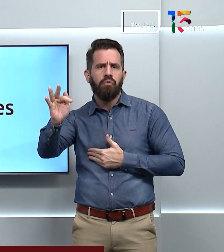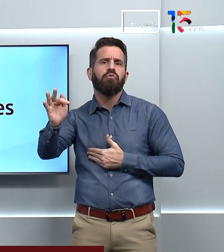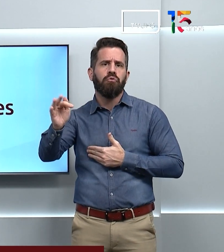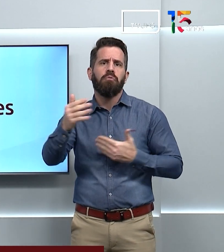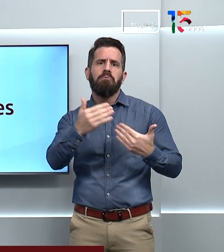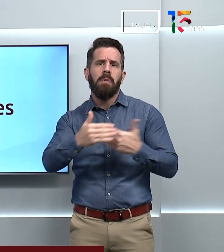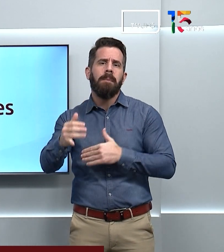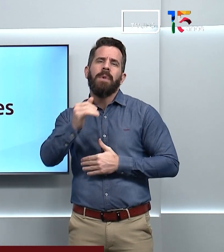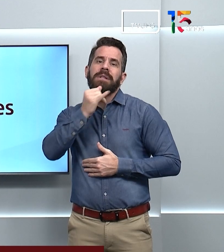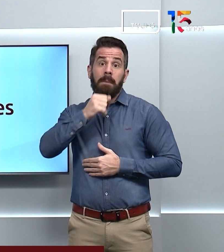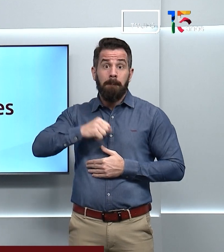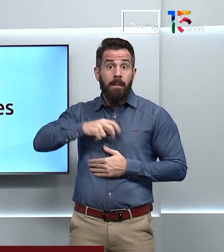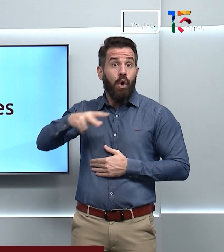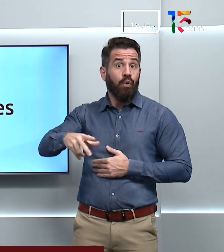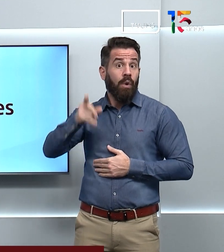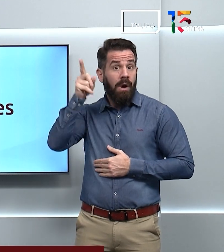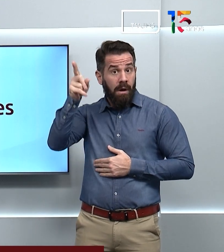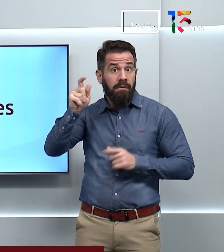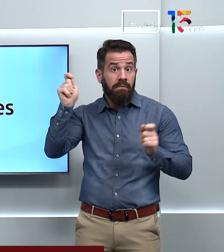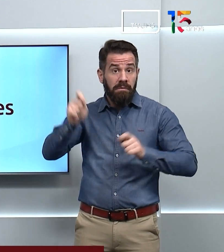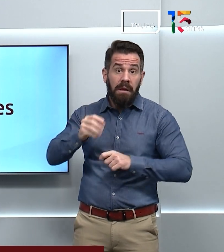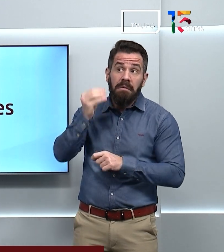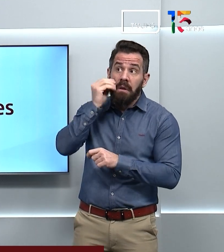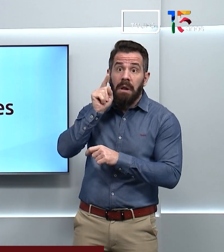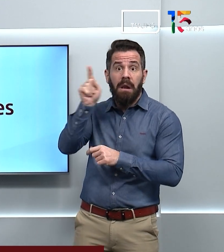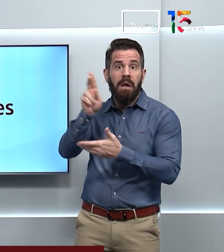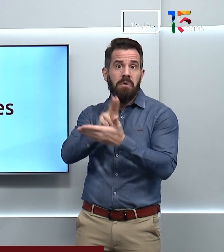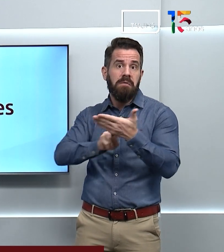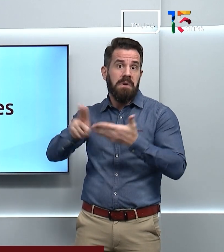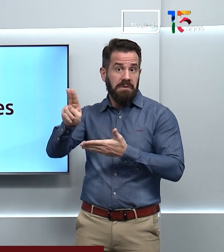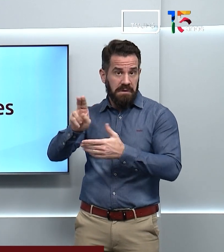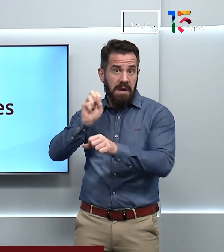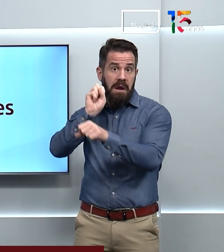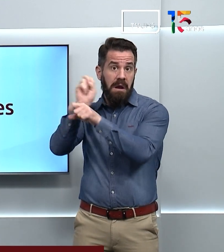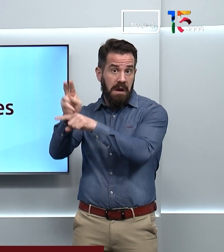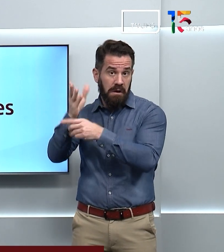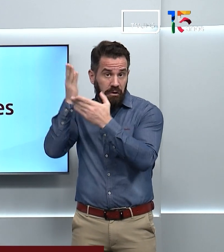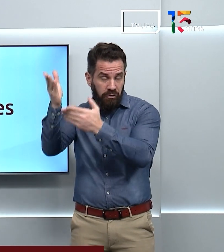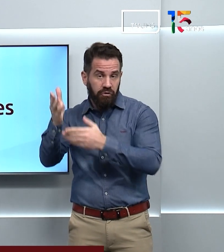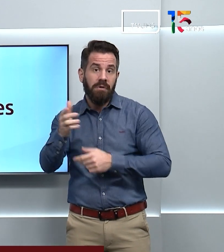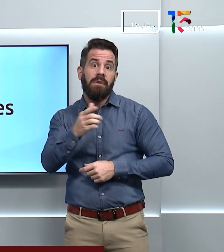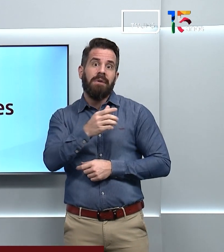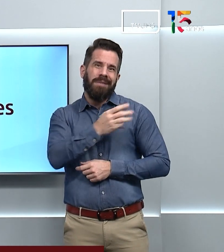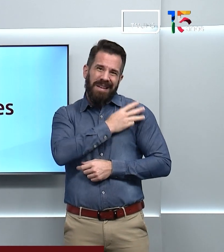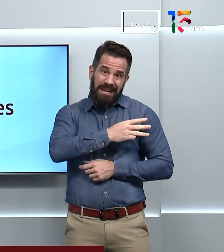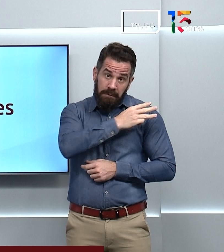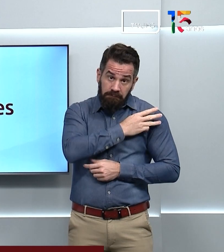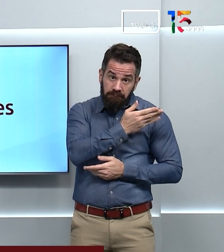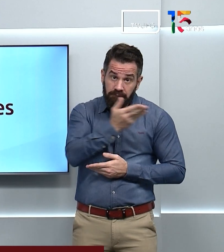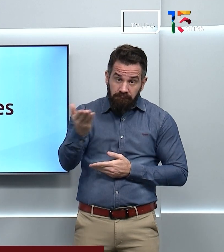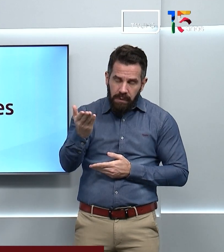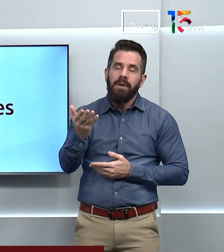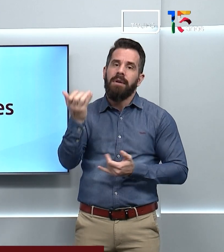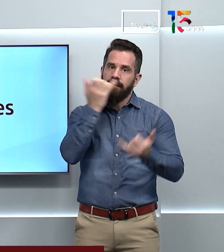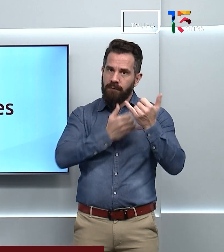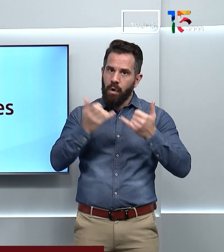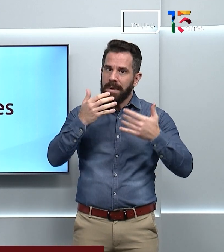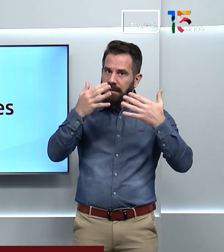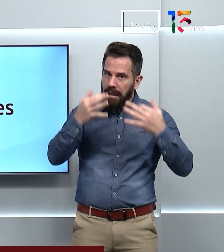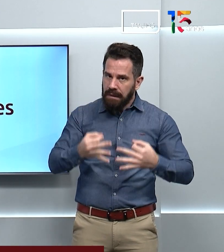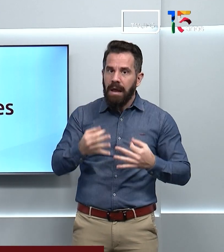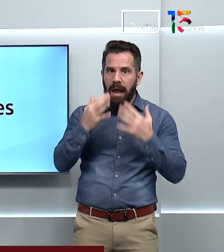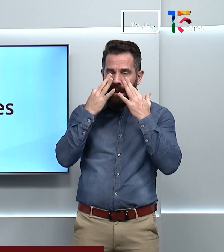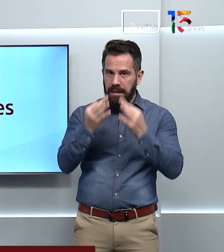em Portugal. Sabia disso? Então, se você é estudante no ensino médio, vai fazer prova no Enem, fique ligado nessas informações.